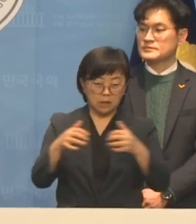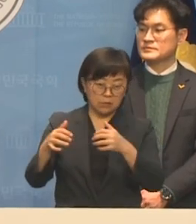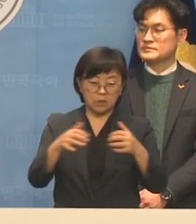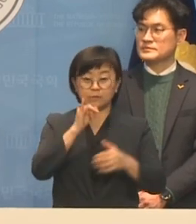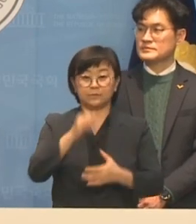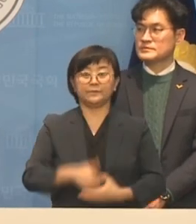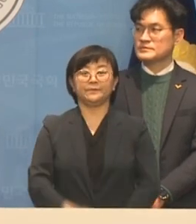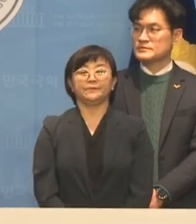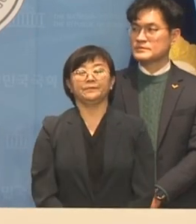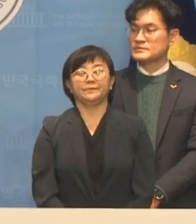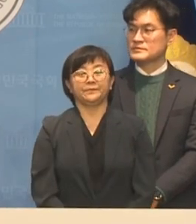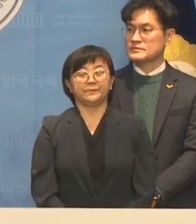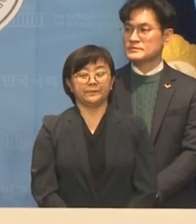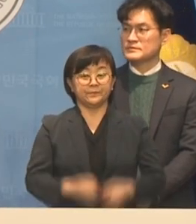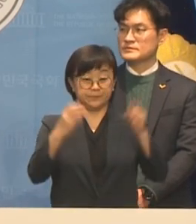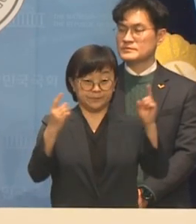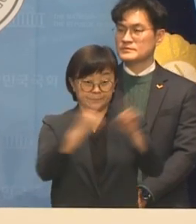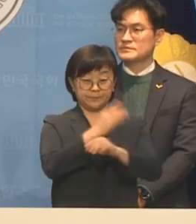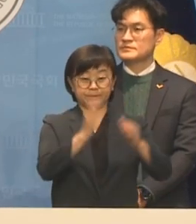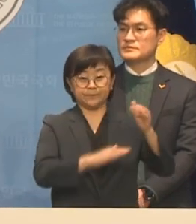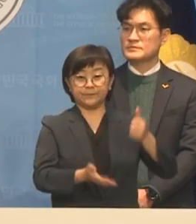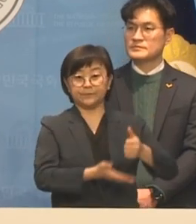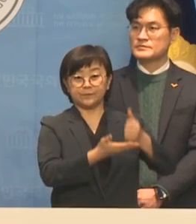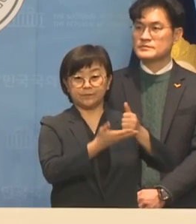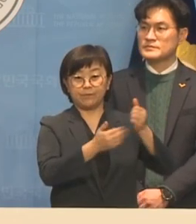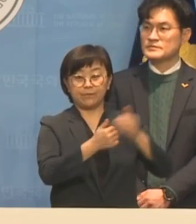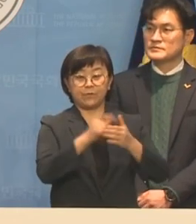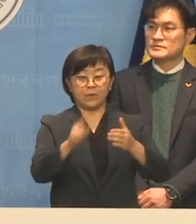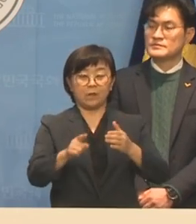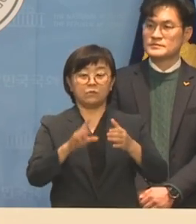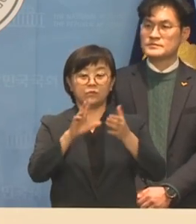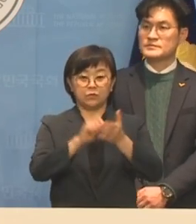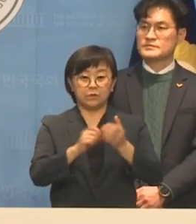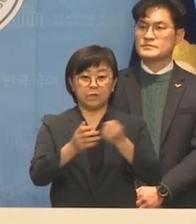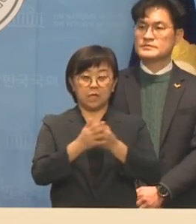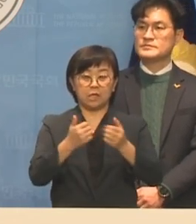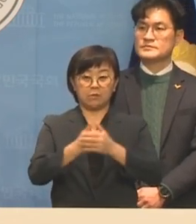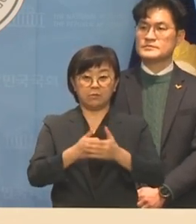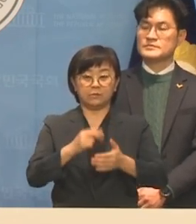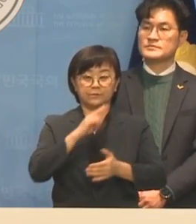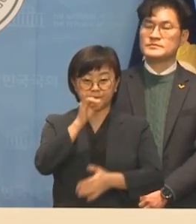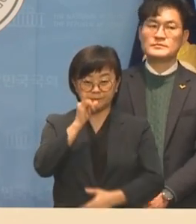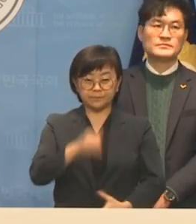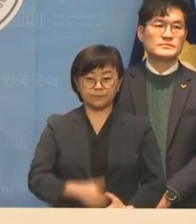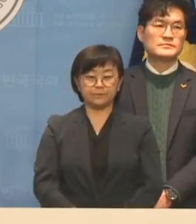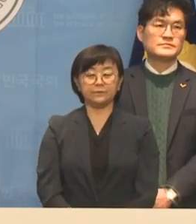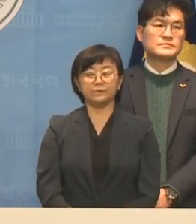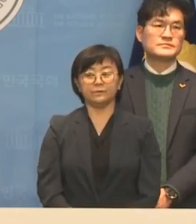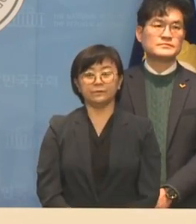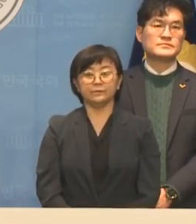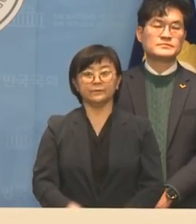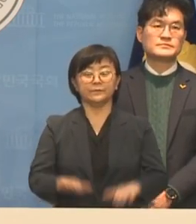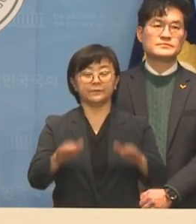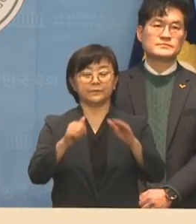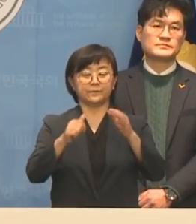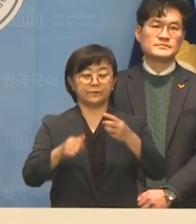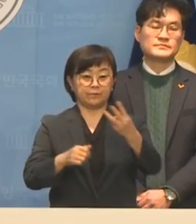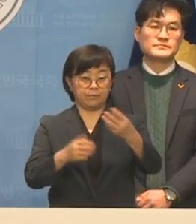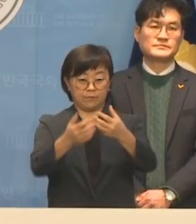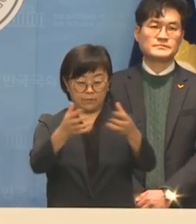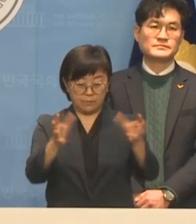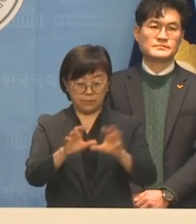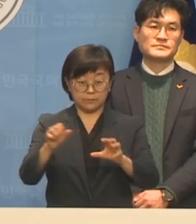있습니다. 혁신공천은 빛이 발했고 공천을 둘러싼 이전 투구만 난무하고 있습니다. 이른바